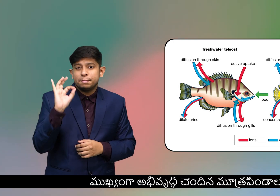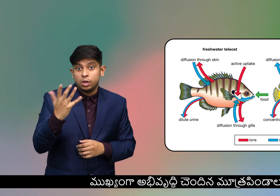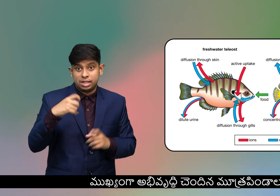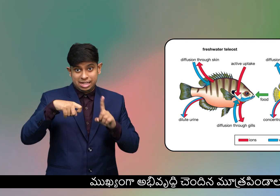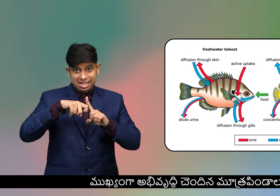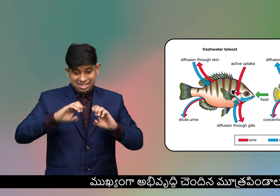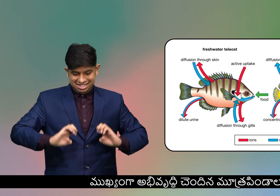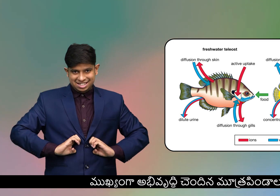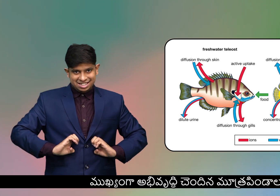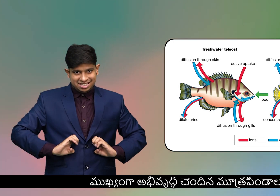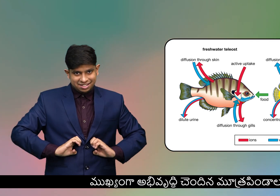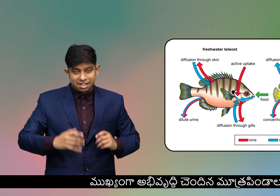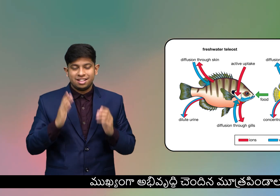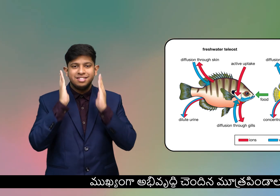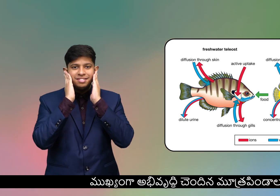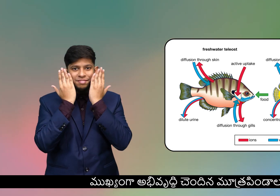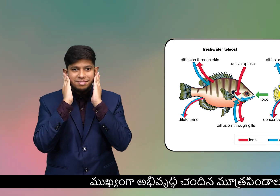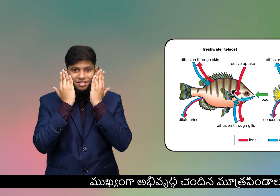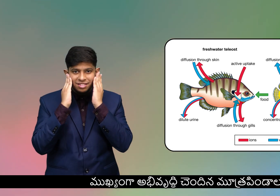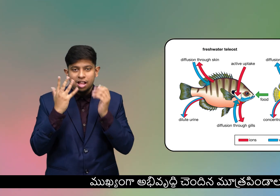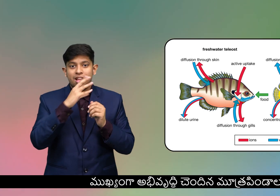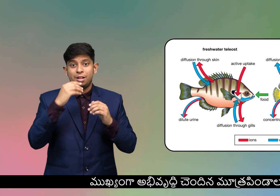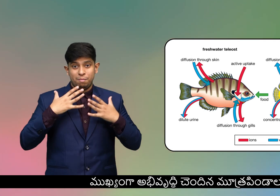ముఖ్యంగా అభివృద్ధి చెందిన మూత్రపిండాలు,